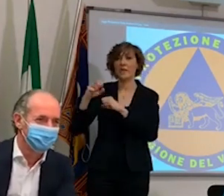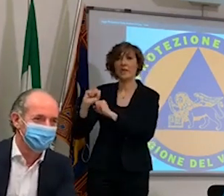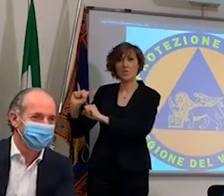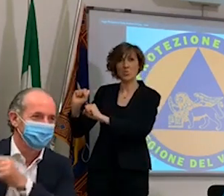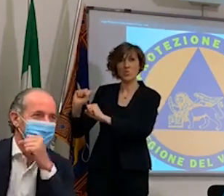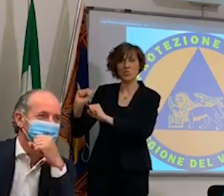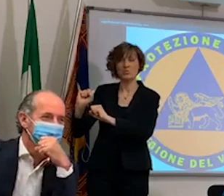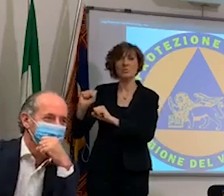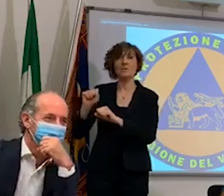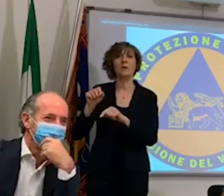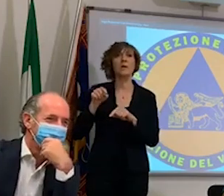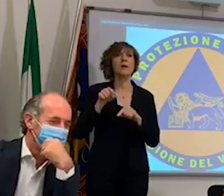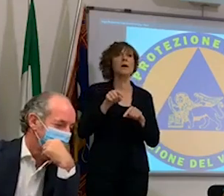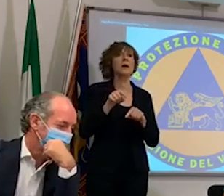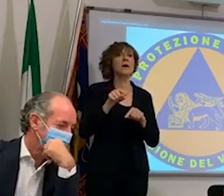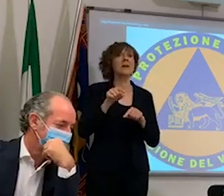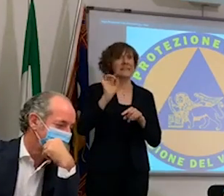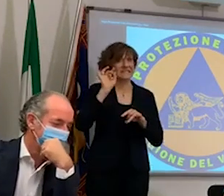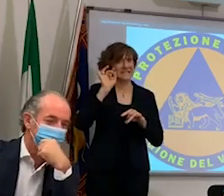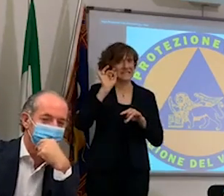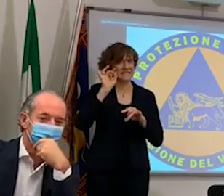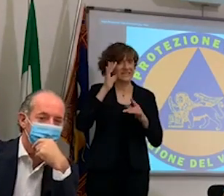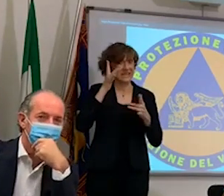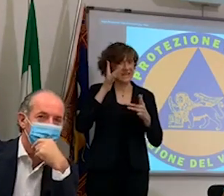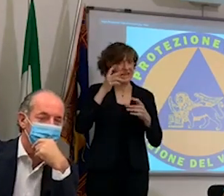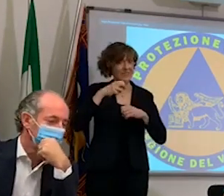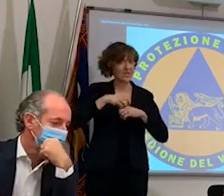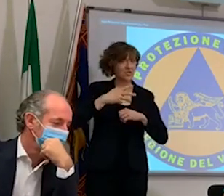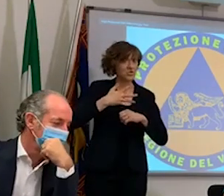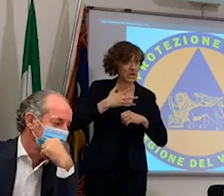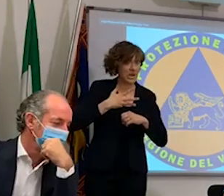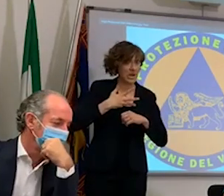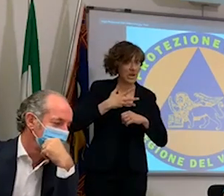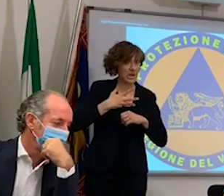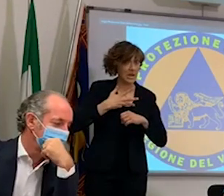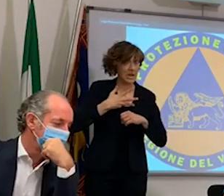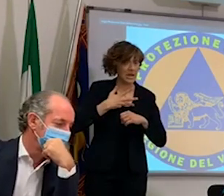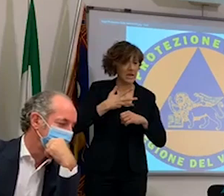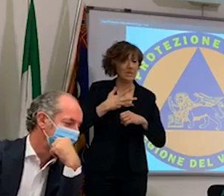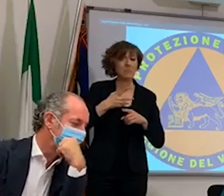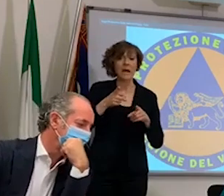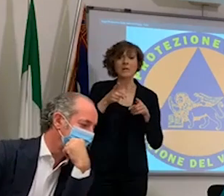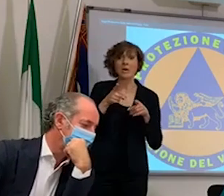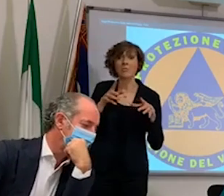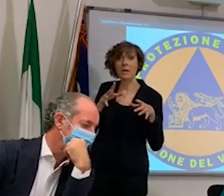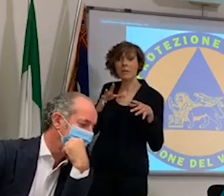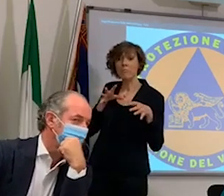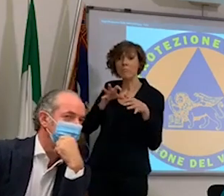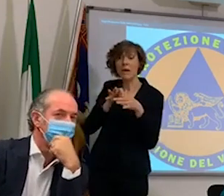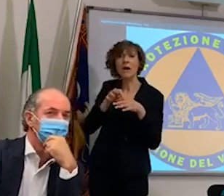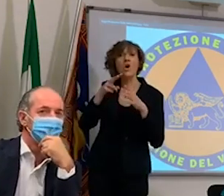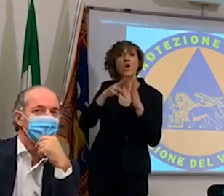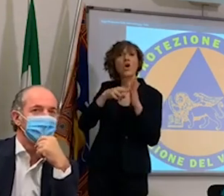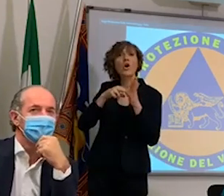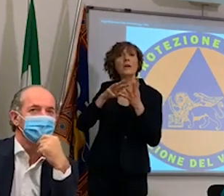virus Covid-19. Se esiste il virus, si attacca agli anticorpi specifici, c'è una reazione